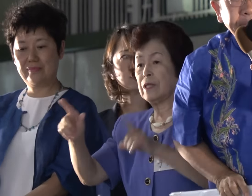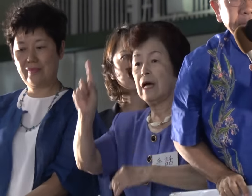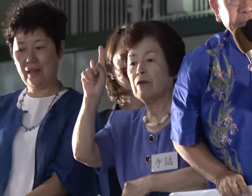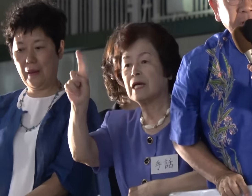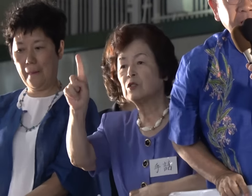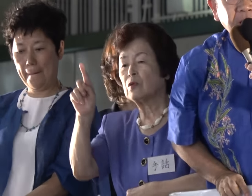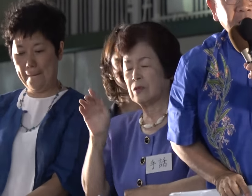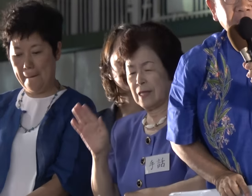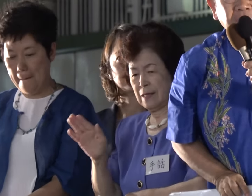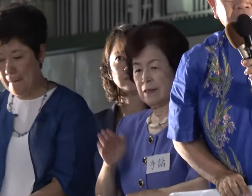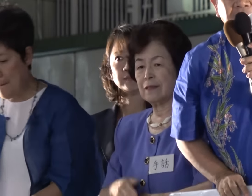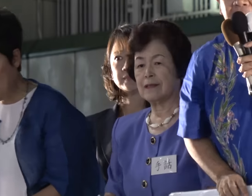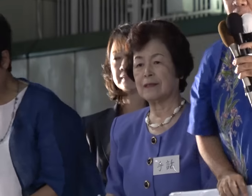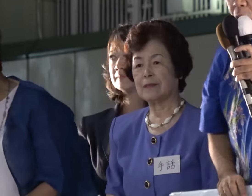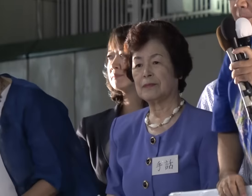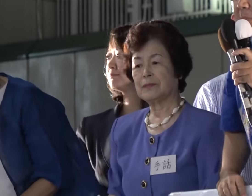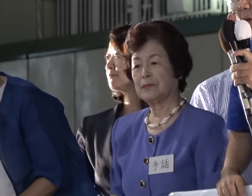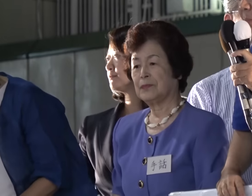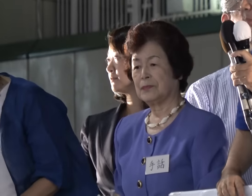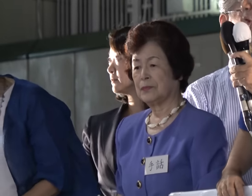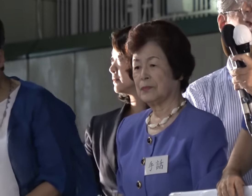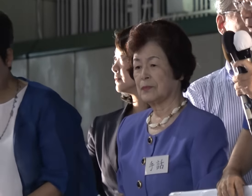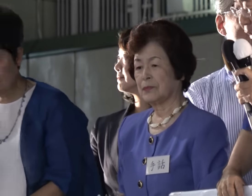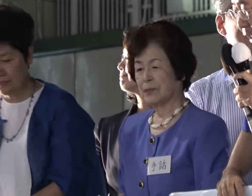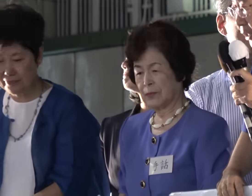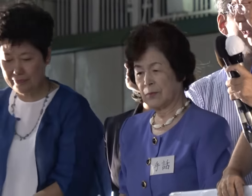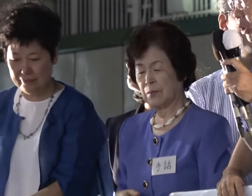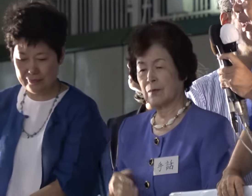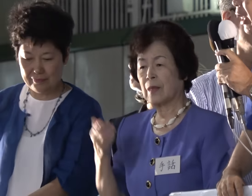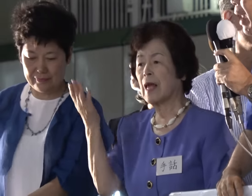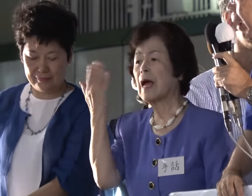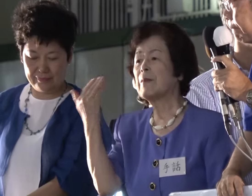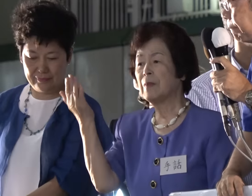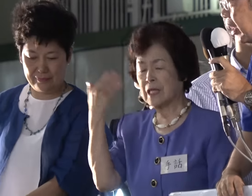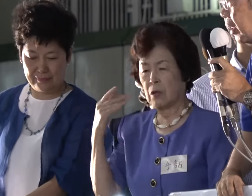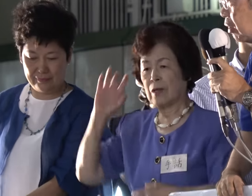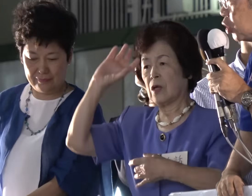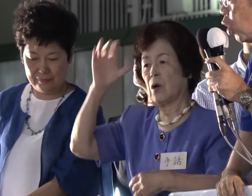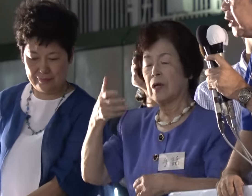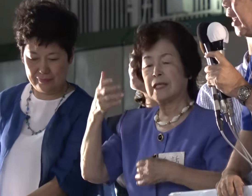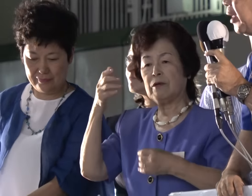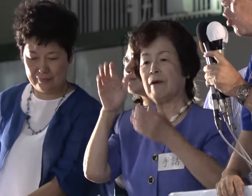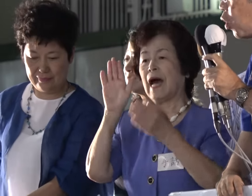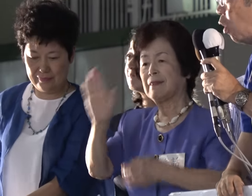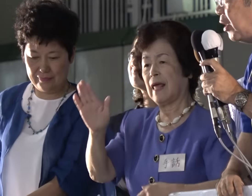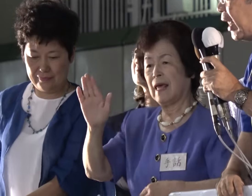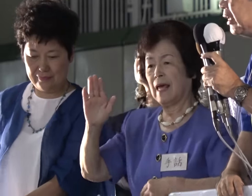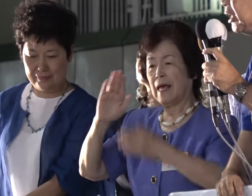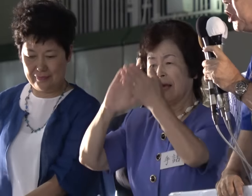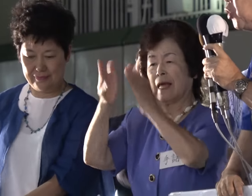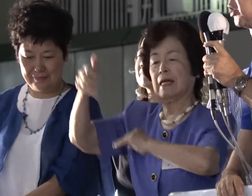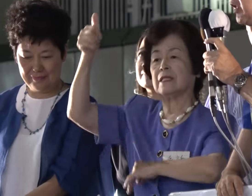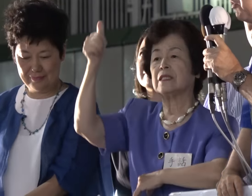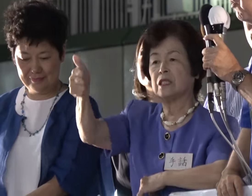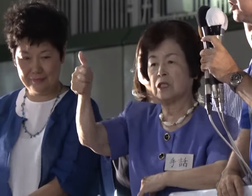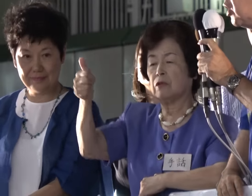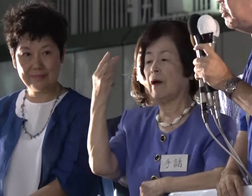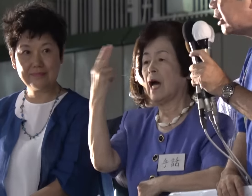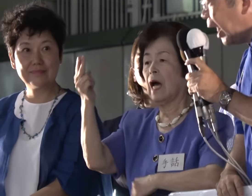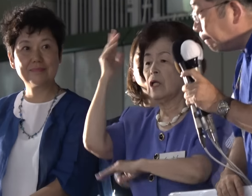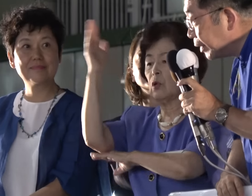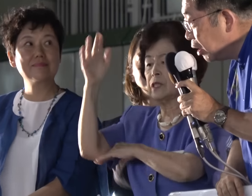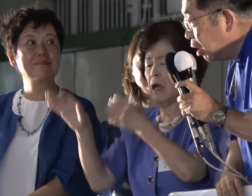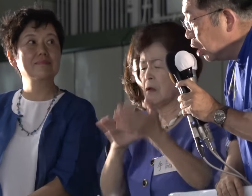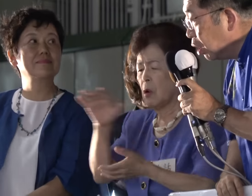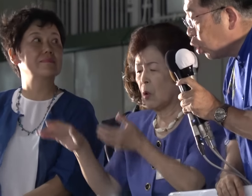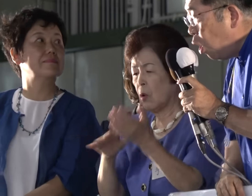。あの元岩手県知事の方は、都政の混乱に終止符を打つと言い